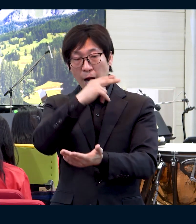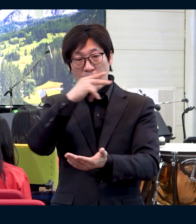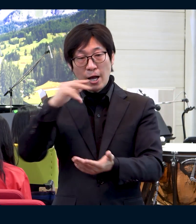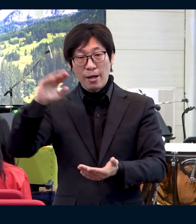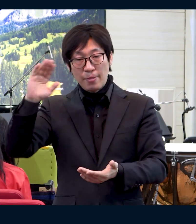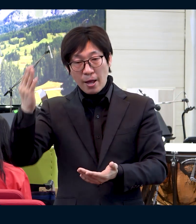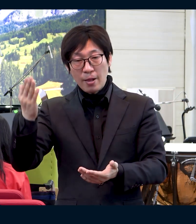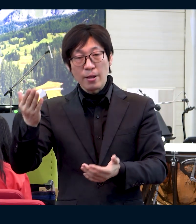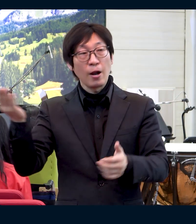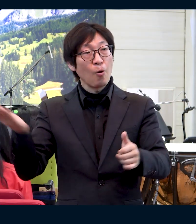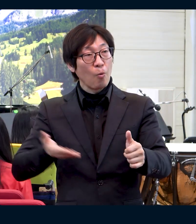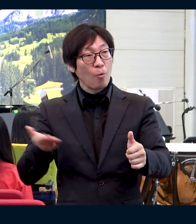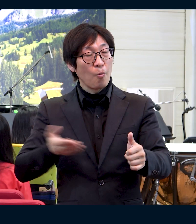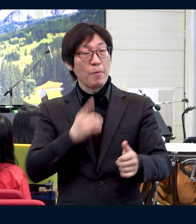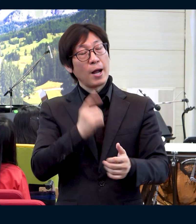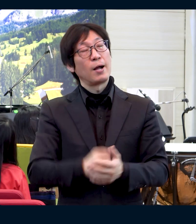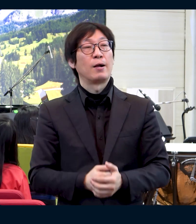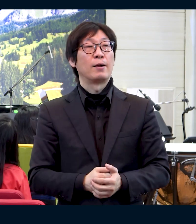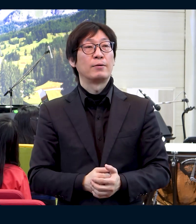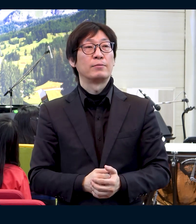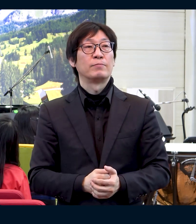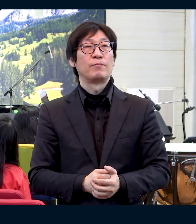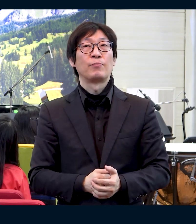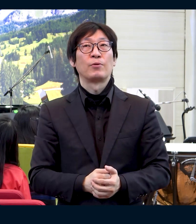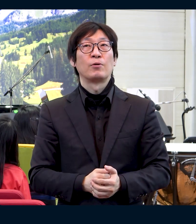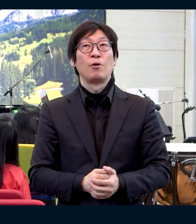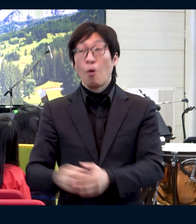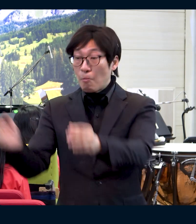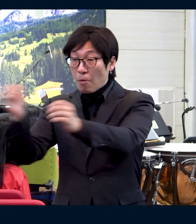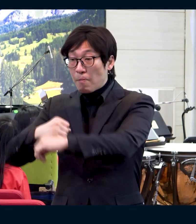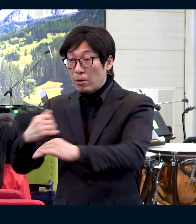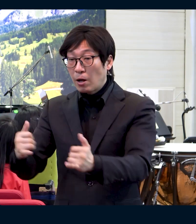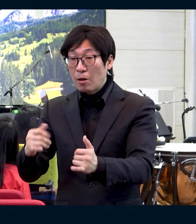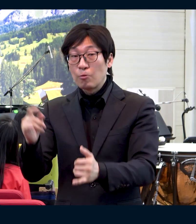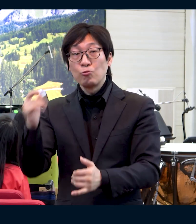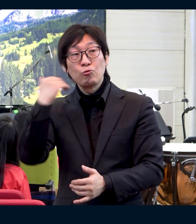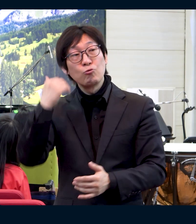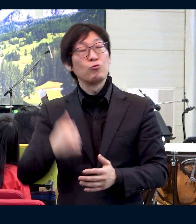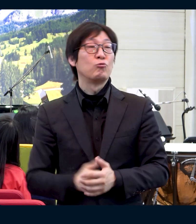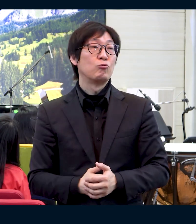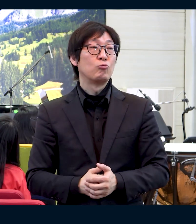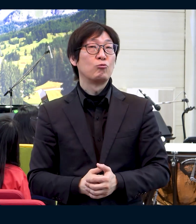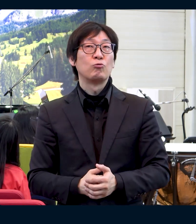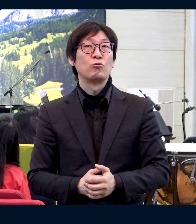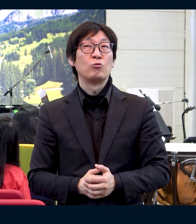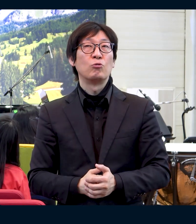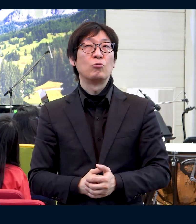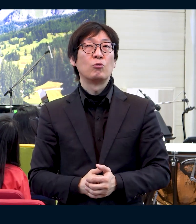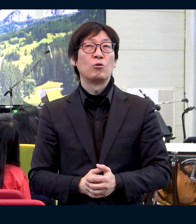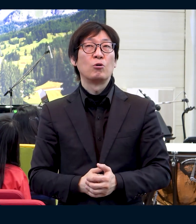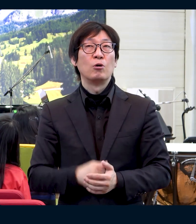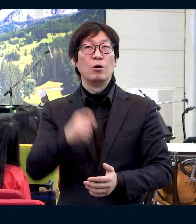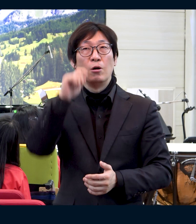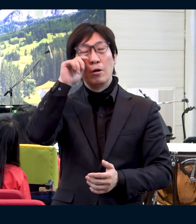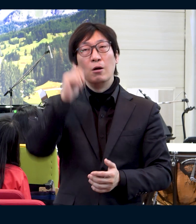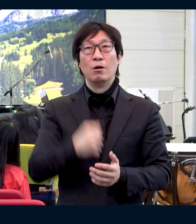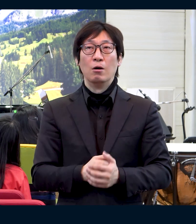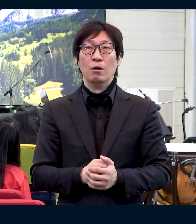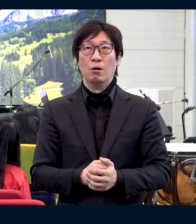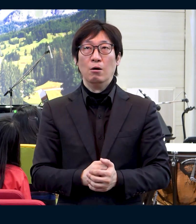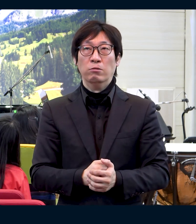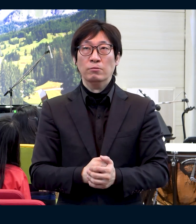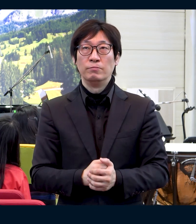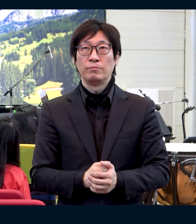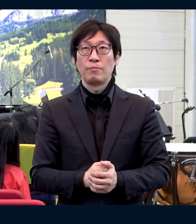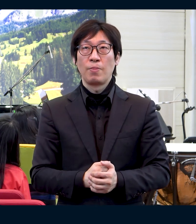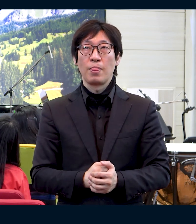그리스도의 향기가 되어야 될 것에 대해서 말씀해주고 있는 거예요. 그럼 멸망하는 사람들은 누굽니까? 제가 오늘 그러고 보니까 이분들은 다 여기 앉으신